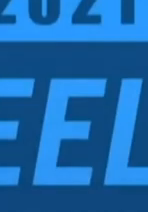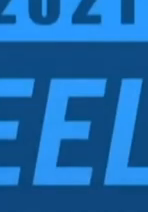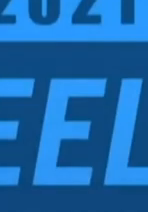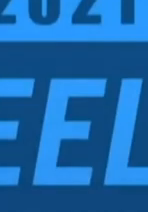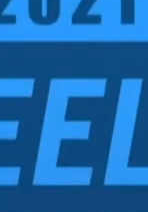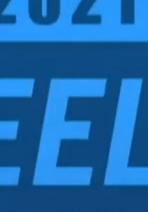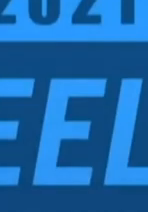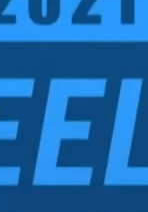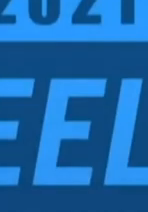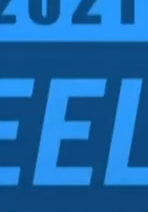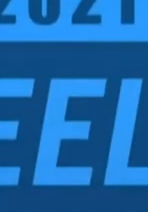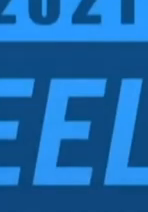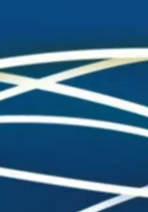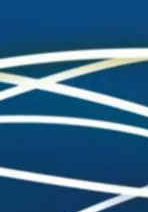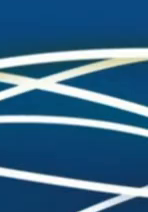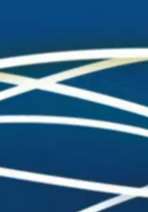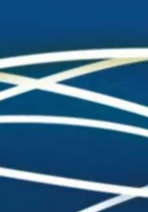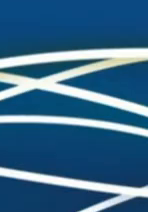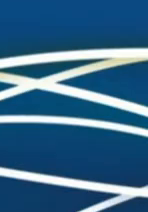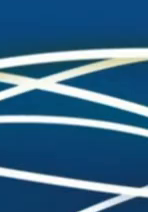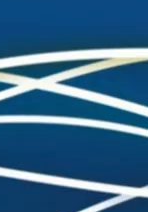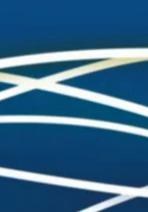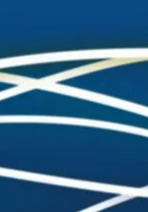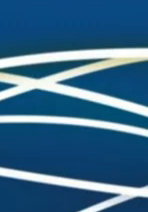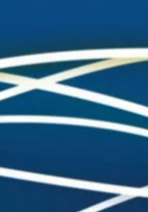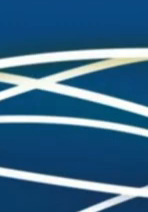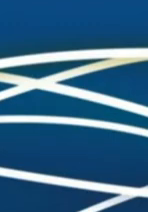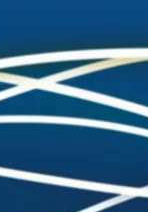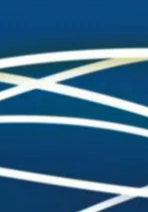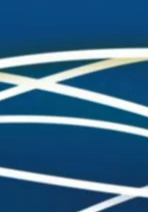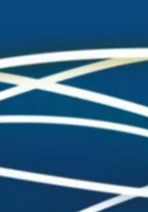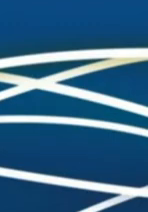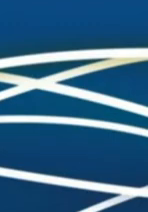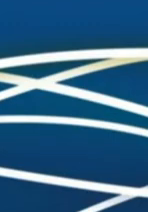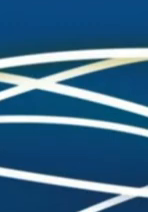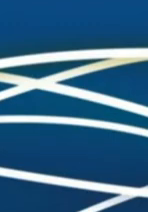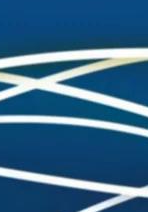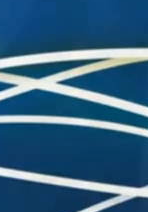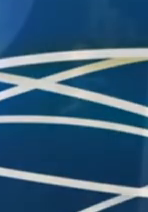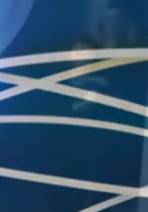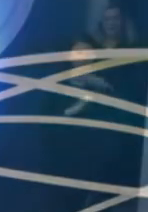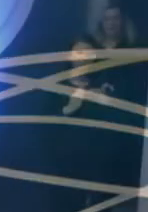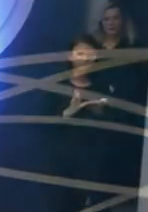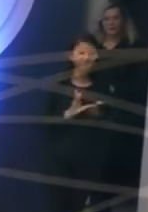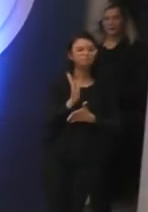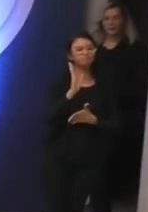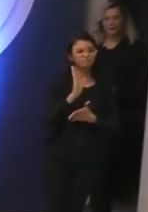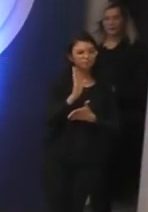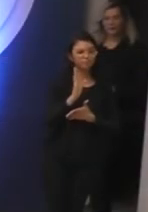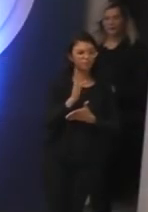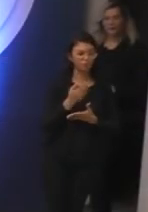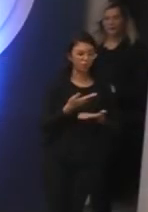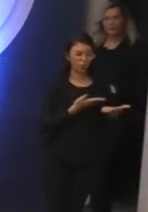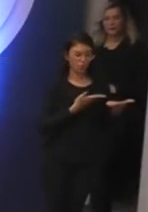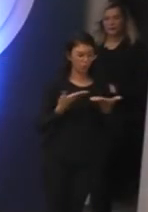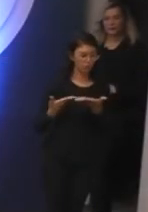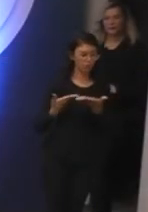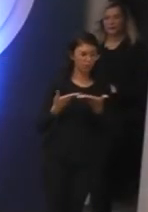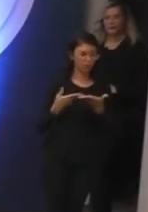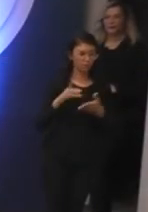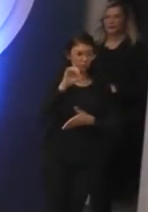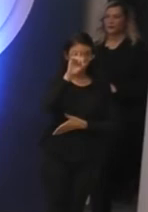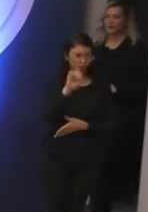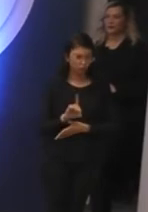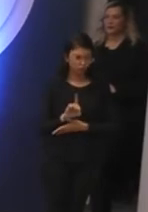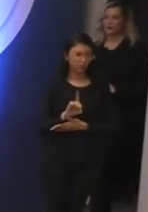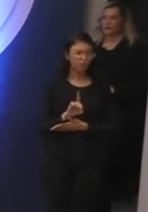Para entrega do Prêmio Anel de Qualidade Brasil, concessionárias até 400 mil unidades consumidoras, convidamos a diretora-geral da